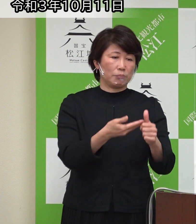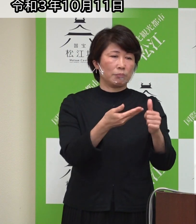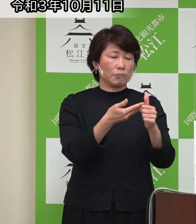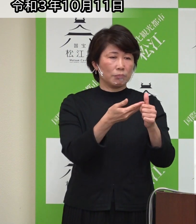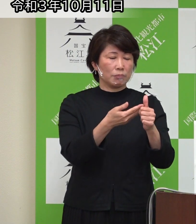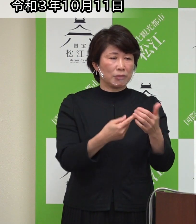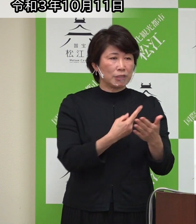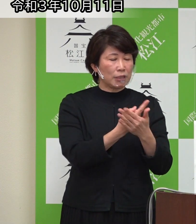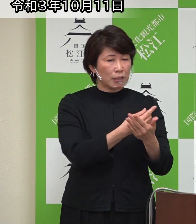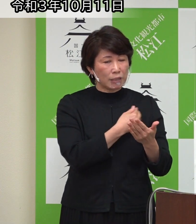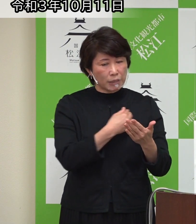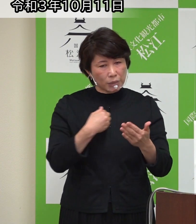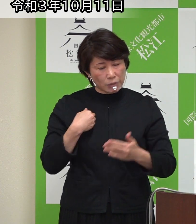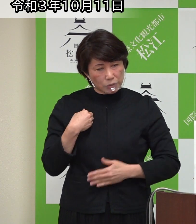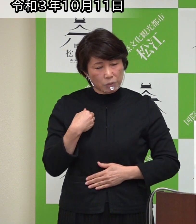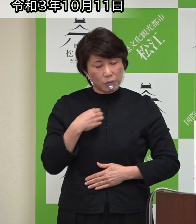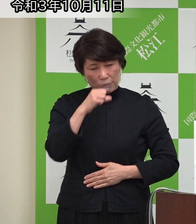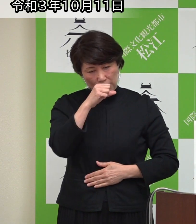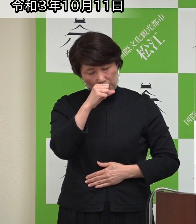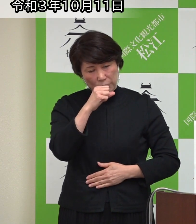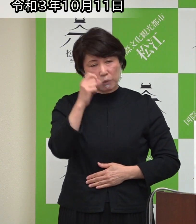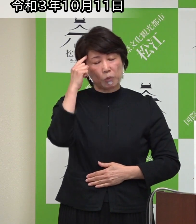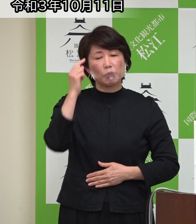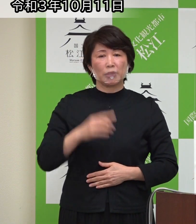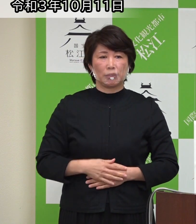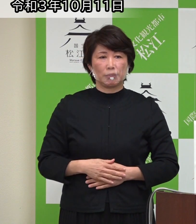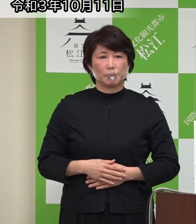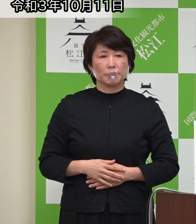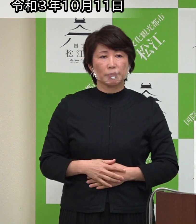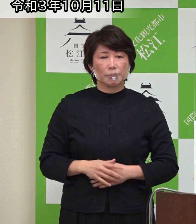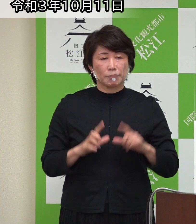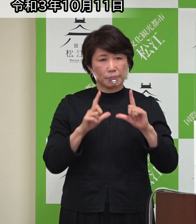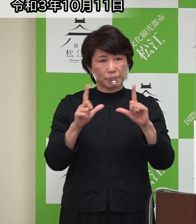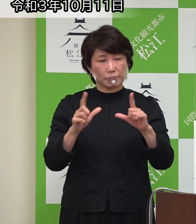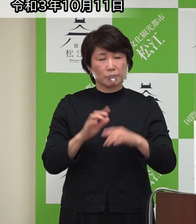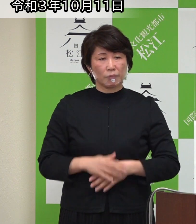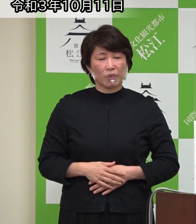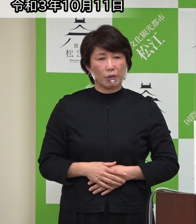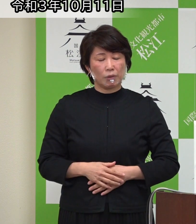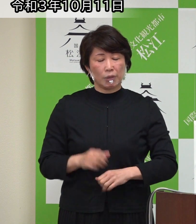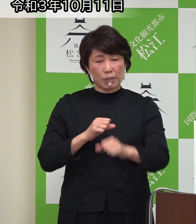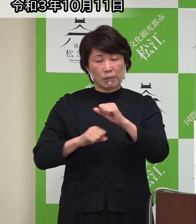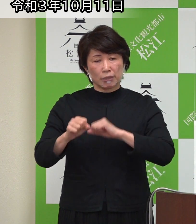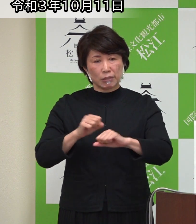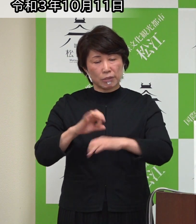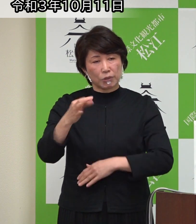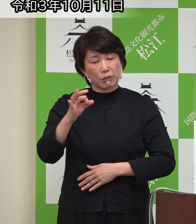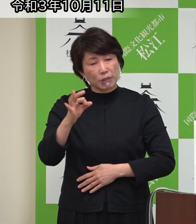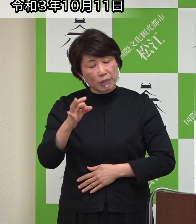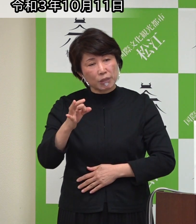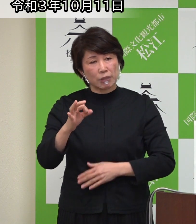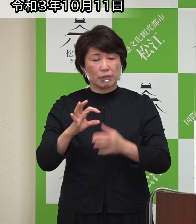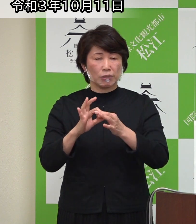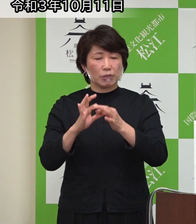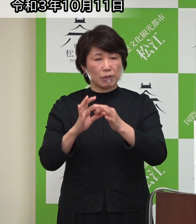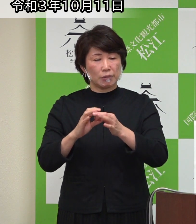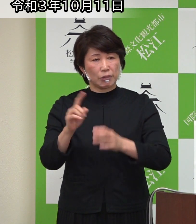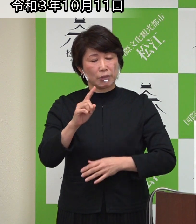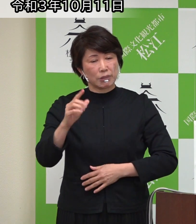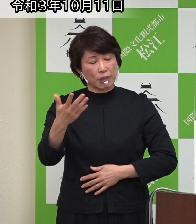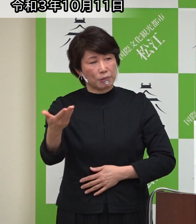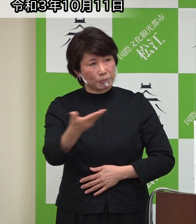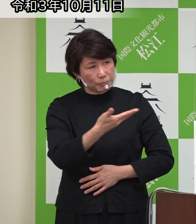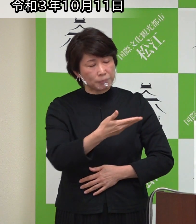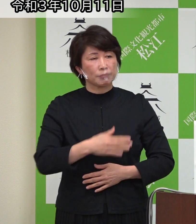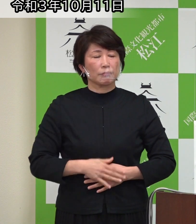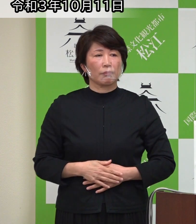というふうな形になればというふうな思いを持っております。 わかりました。これ事業費がかかると思うんですが、その事業費はどうされるお考えでしょうか。